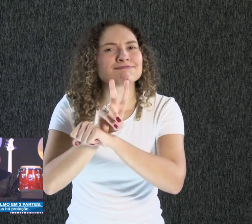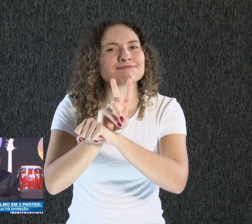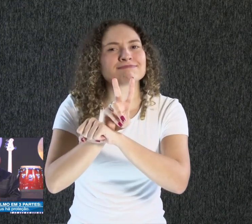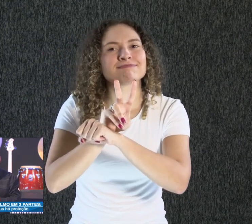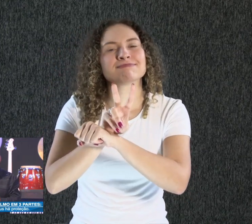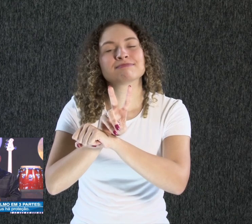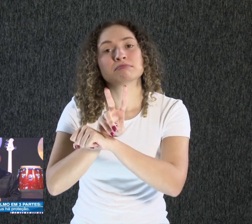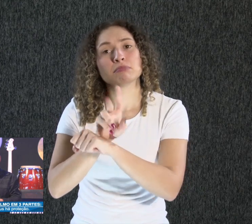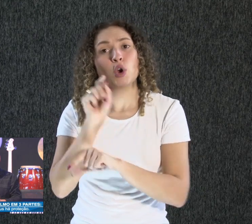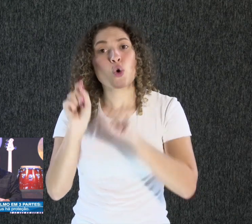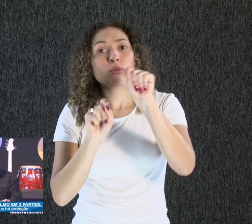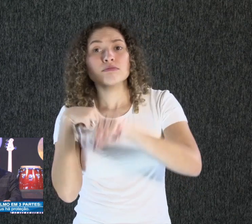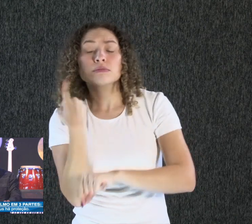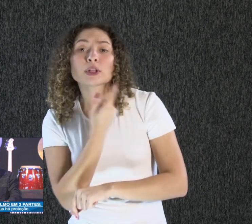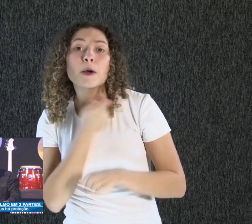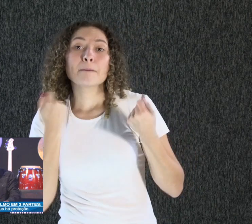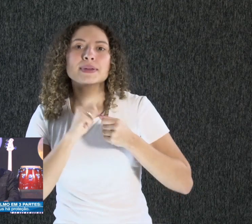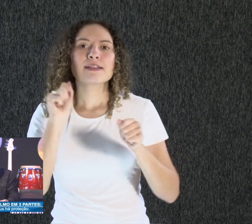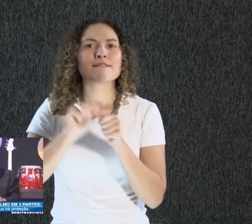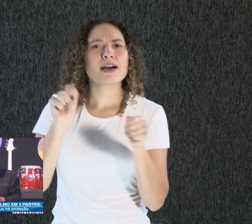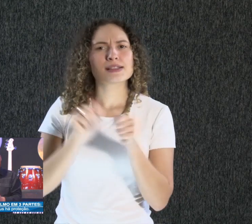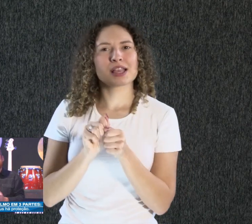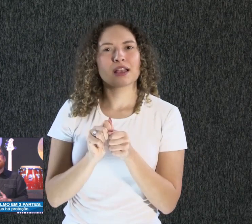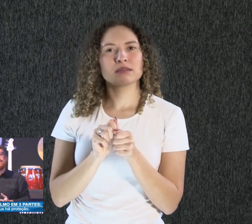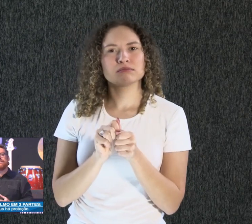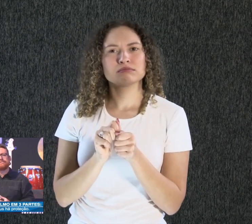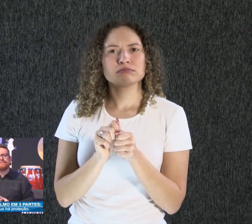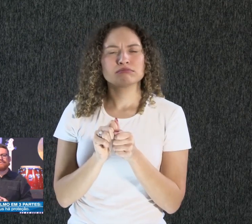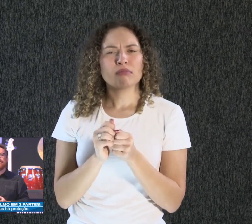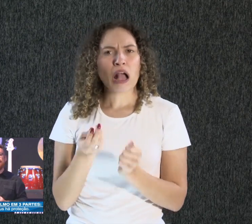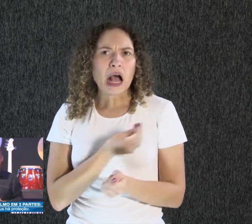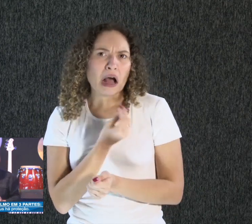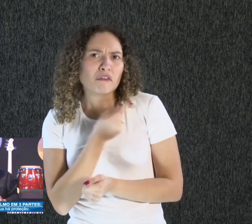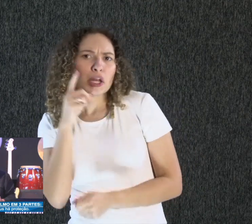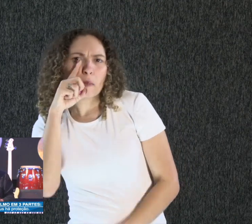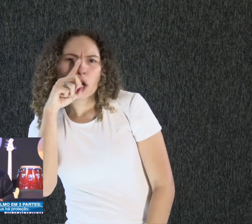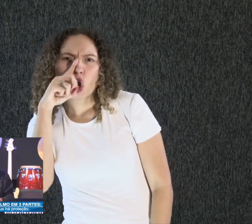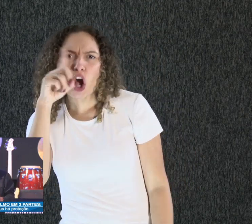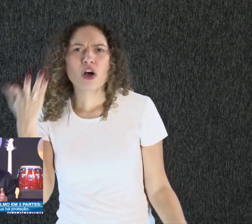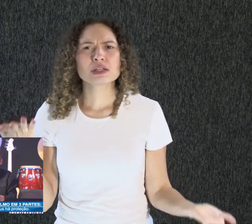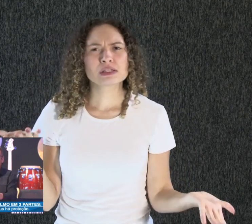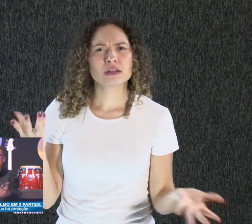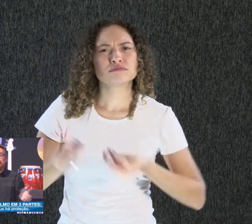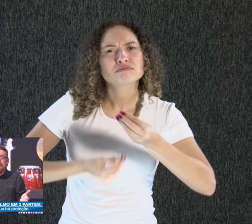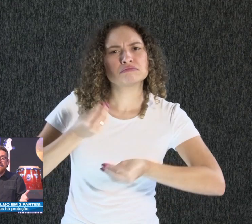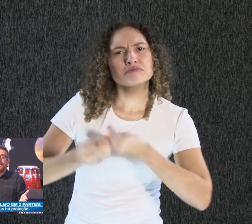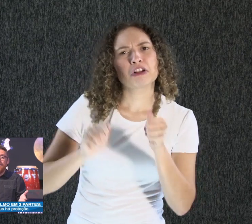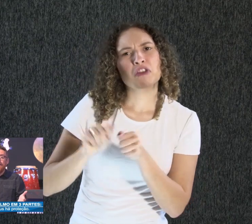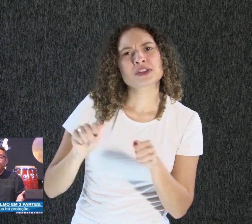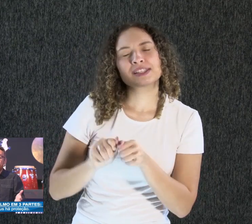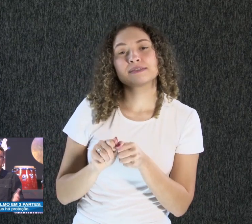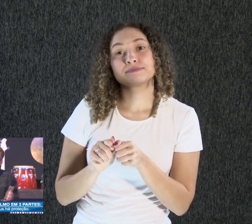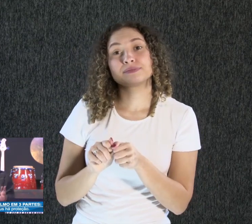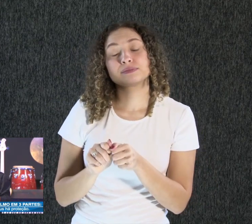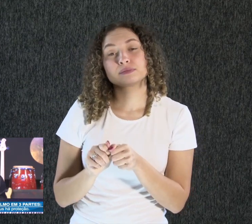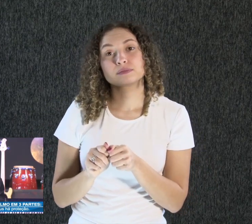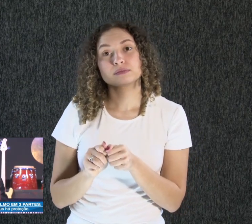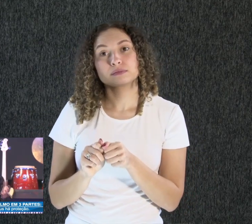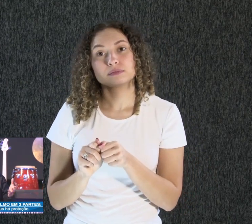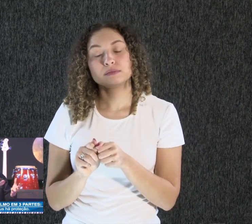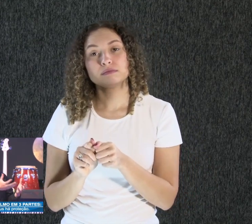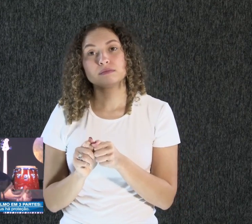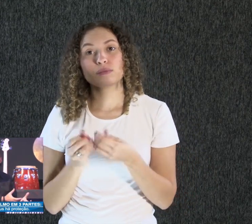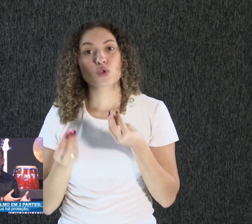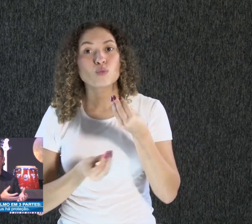de você. E aí eu pergunto, o que é que nós temos que fazer diante de todos esses perigos que a vida apresenta? como eu